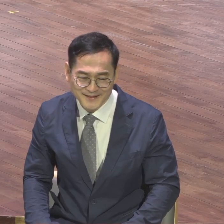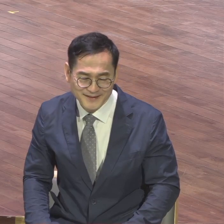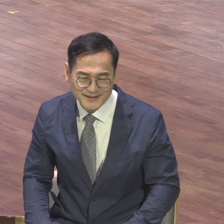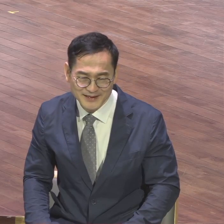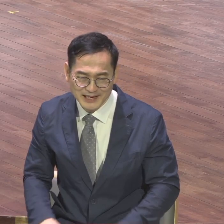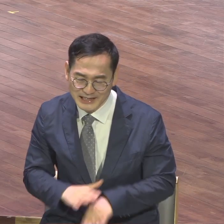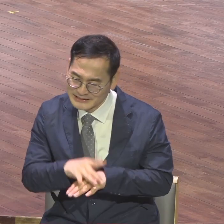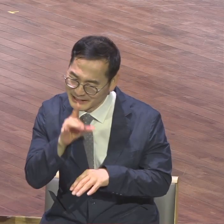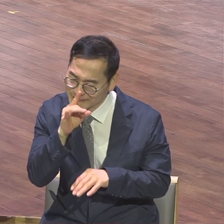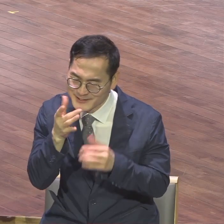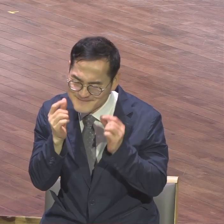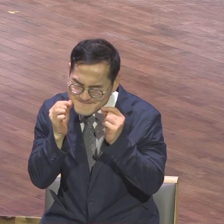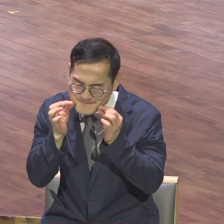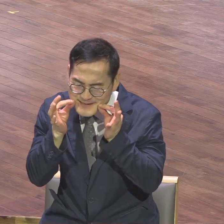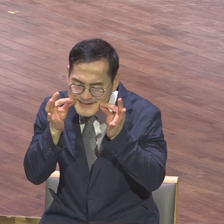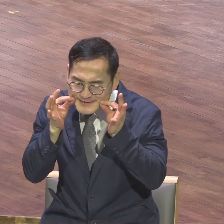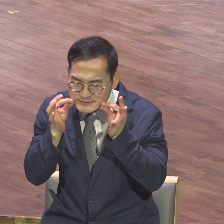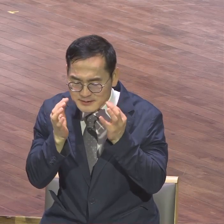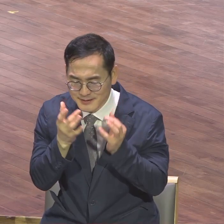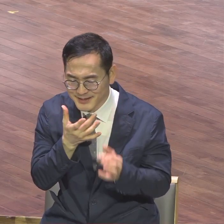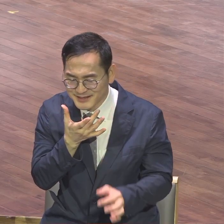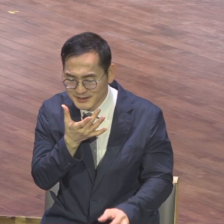잘 안 돼.